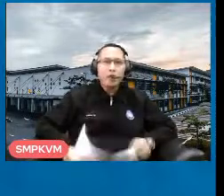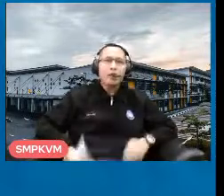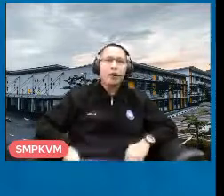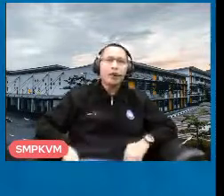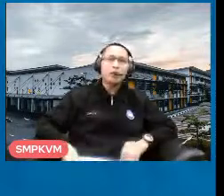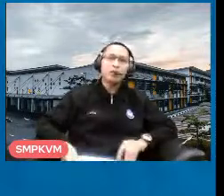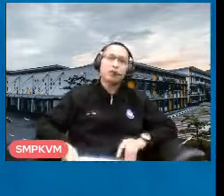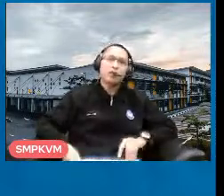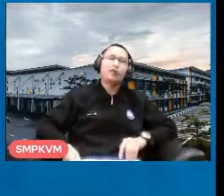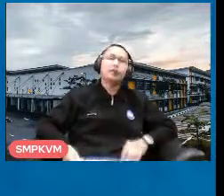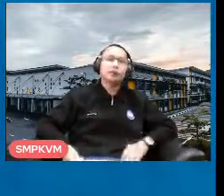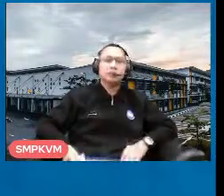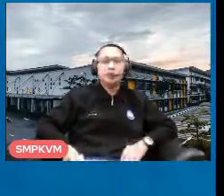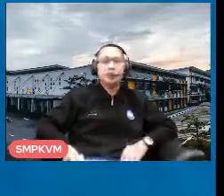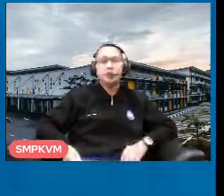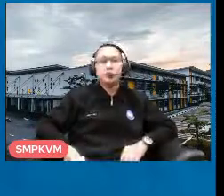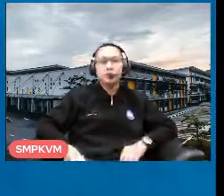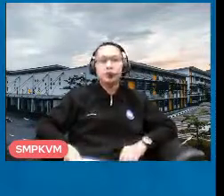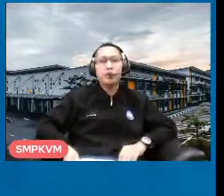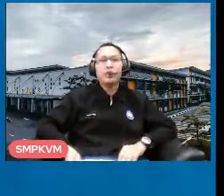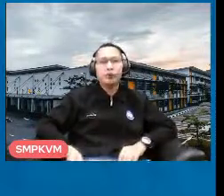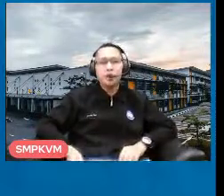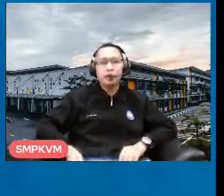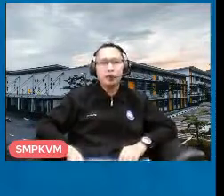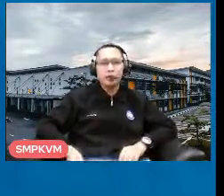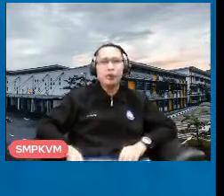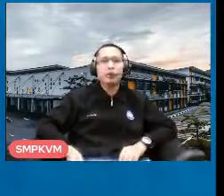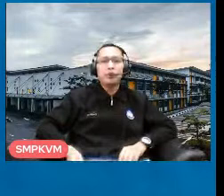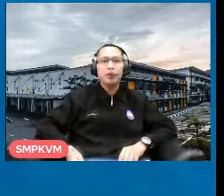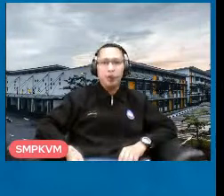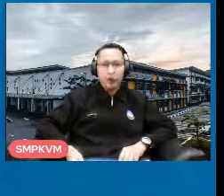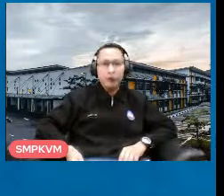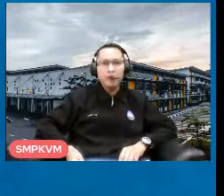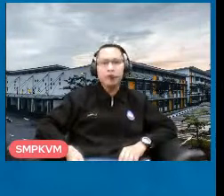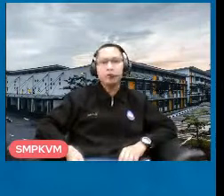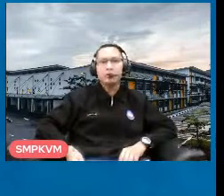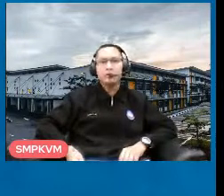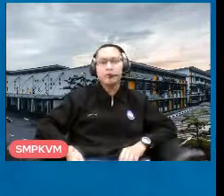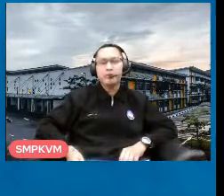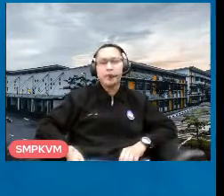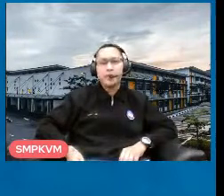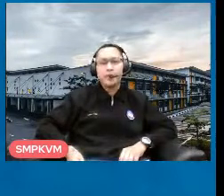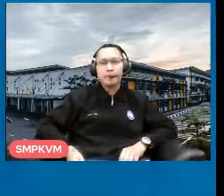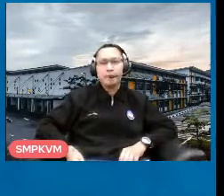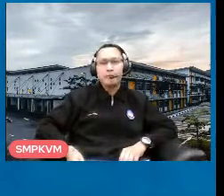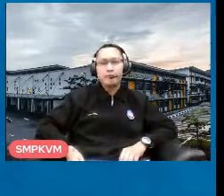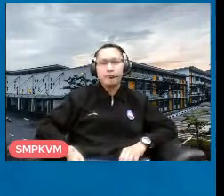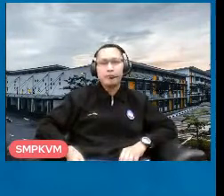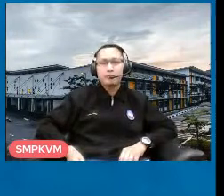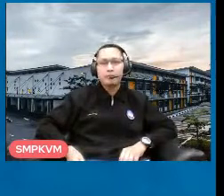gua arisaka dihubungi anehnya tak cukupnya Wali datang-datang Wardah menangis